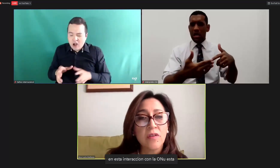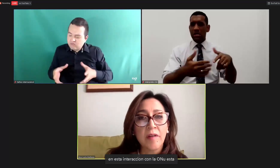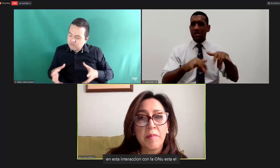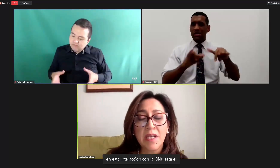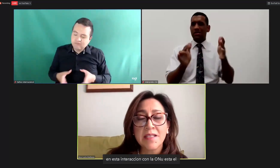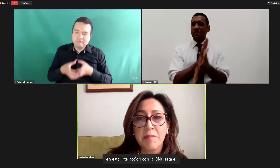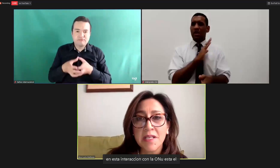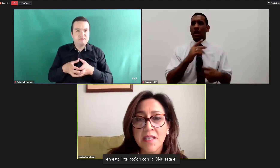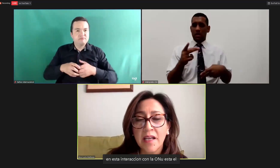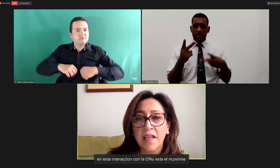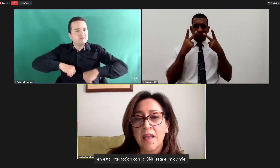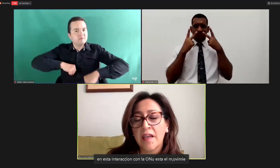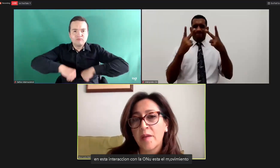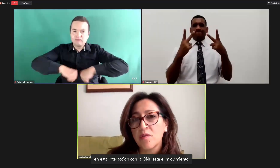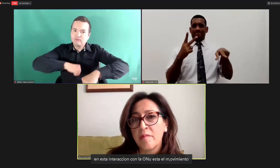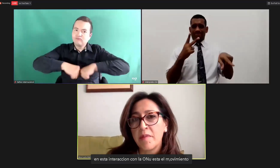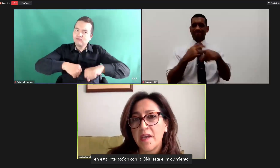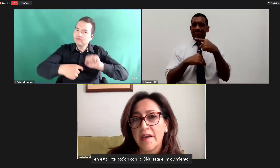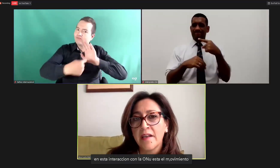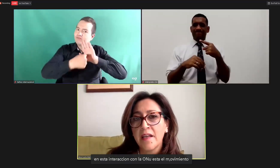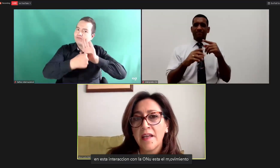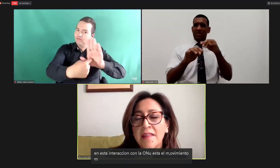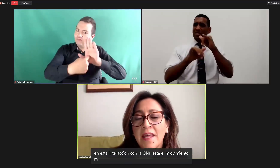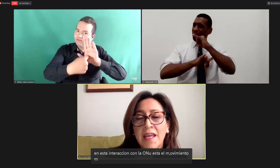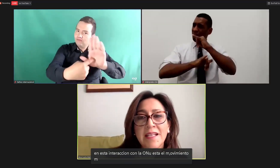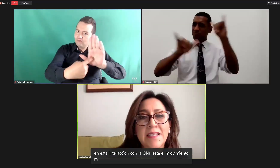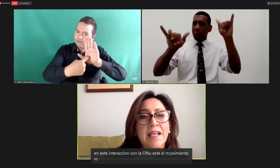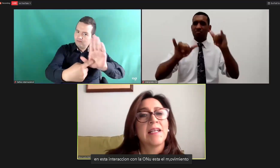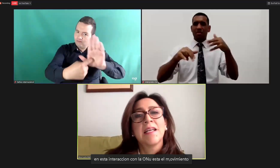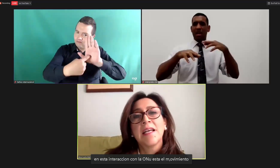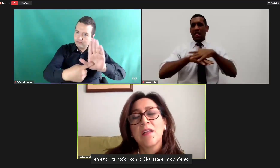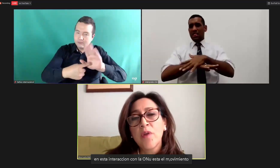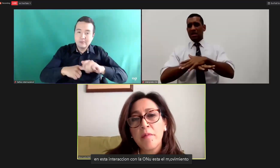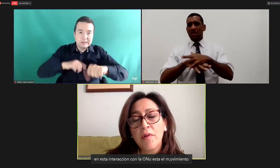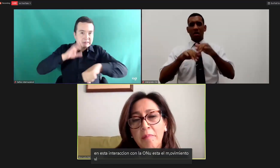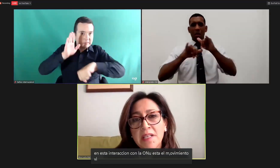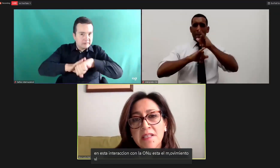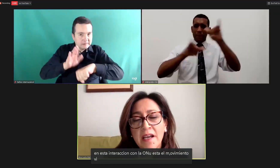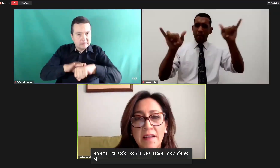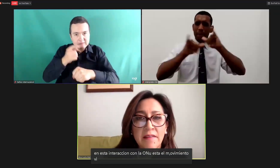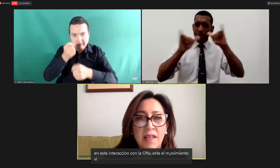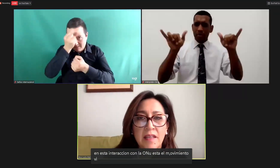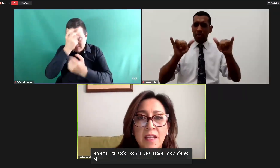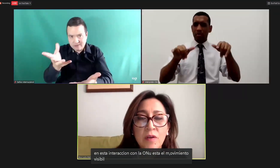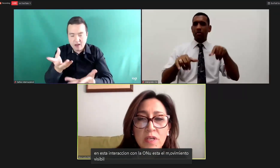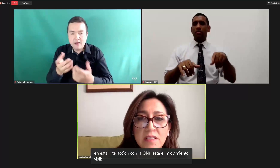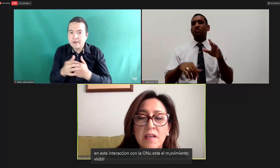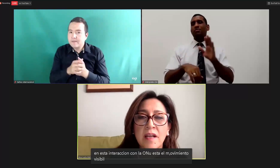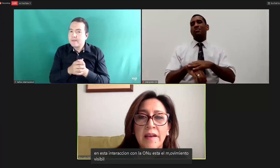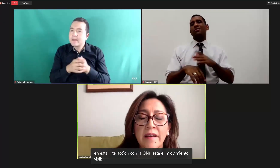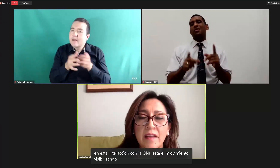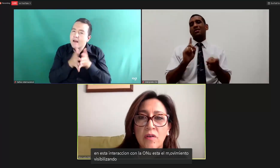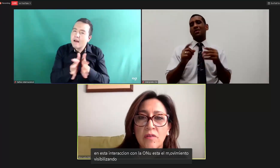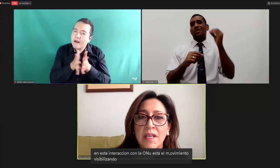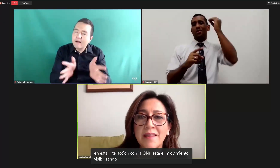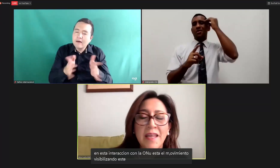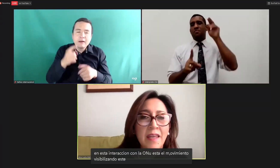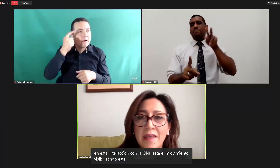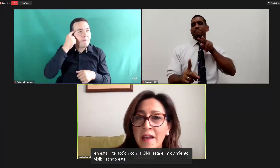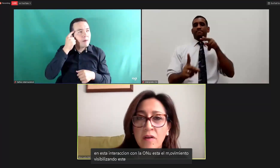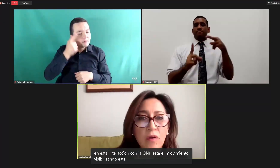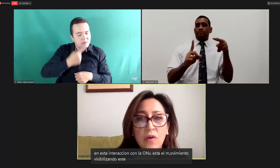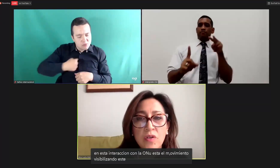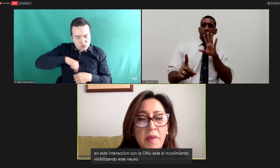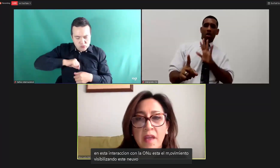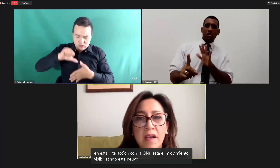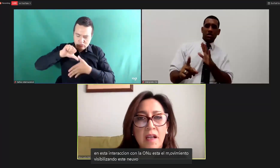y visibilizando también ese mensaje que queremos enviar de esta nuevo repensar de nuestra región, de que